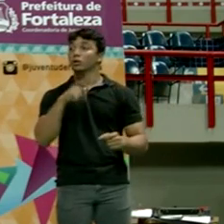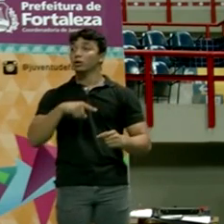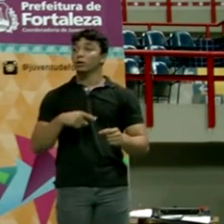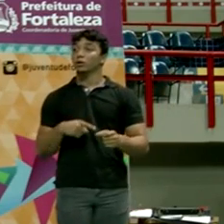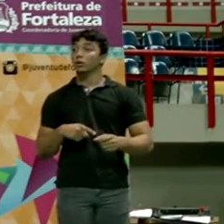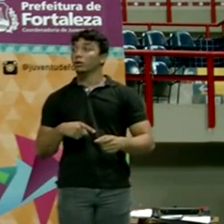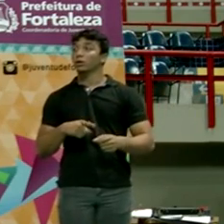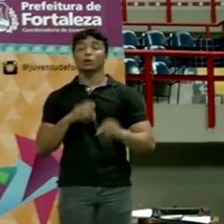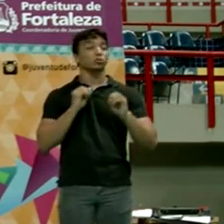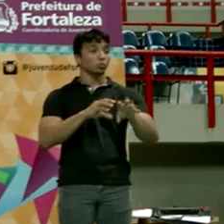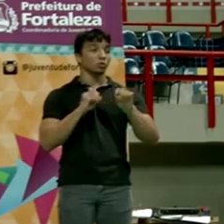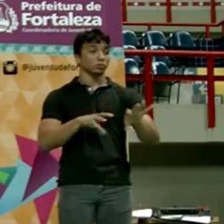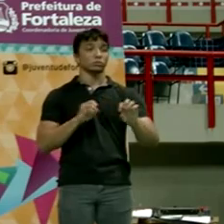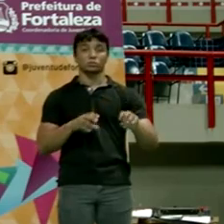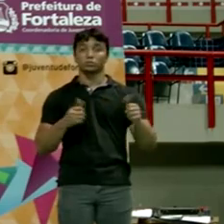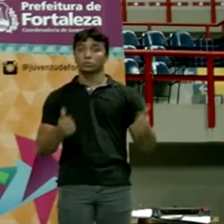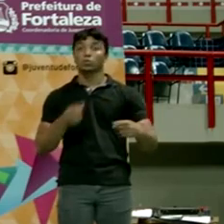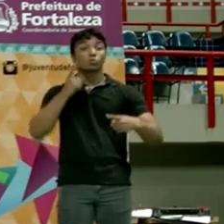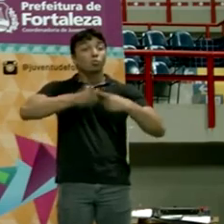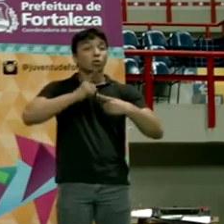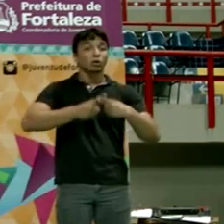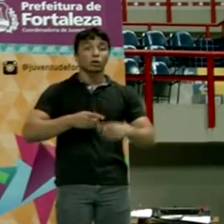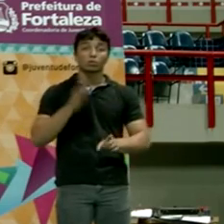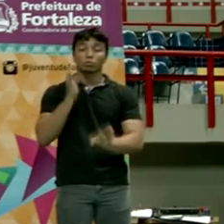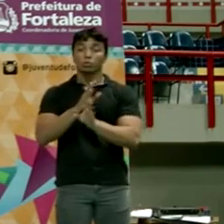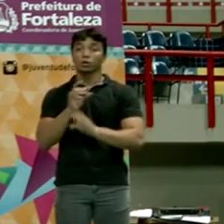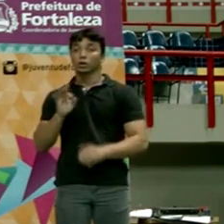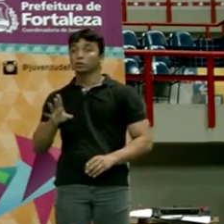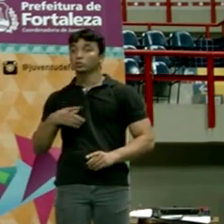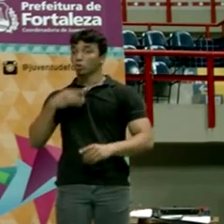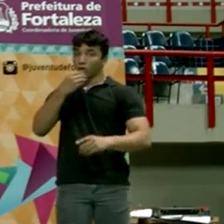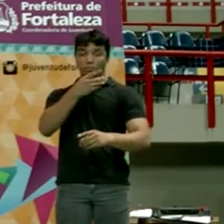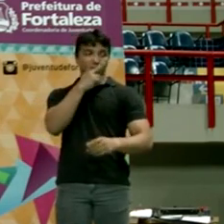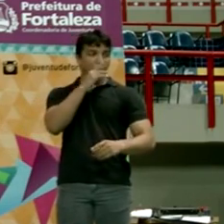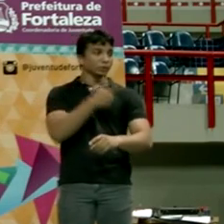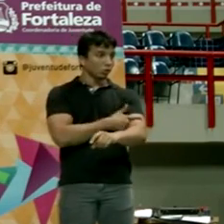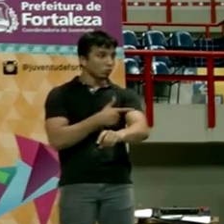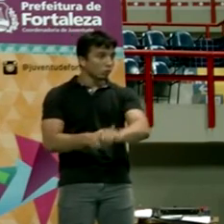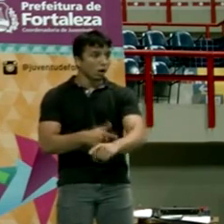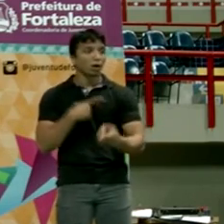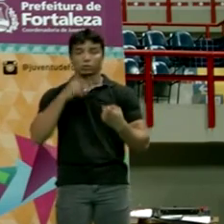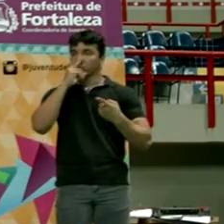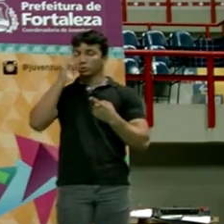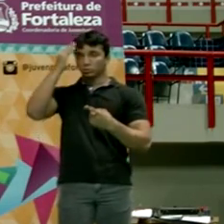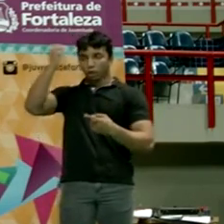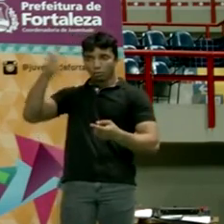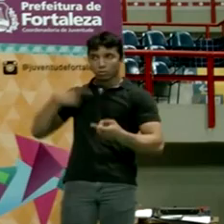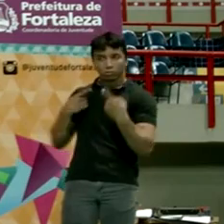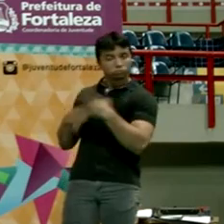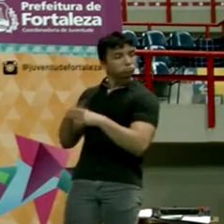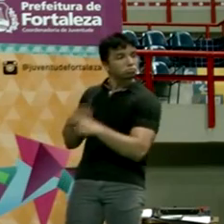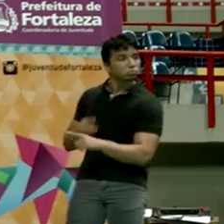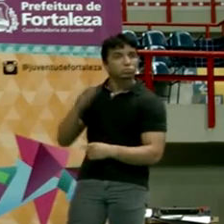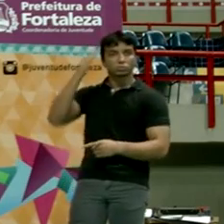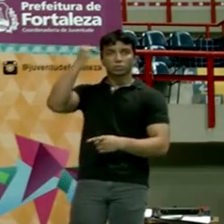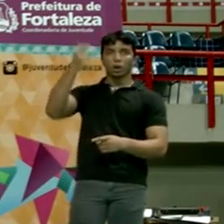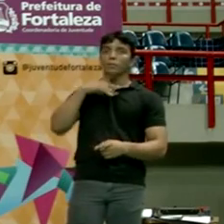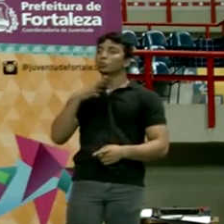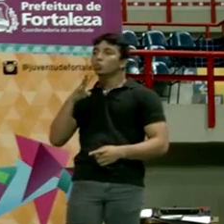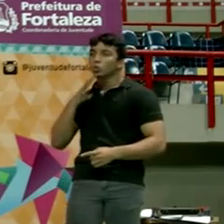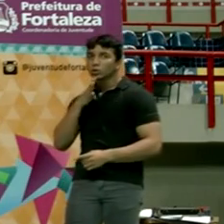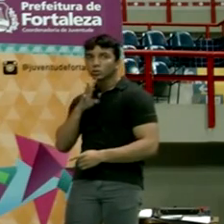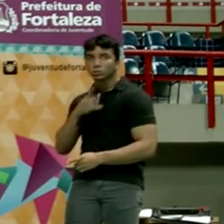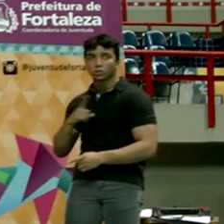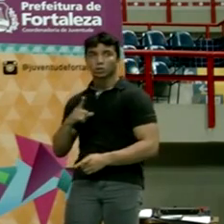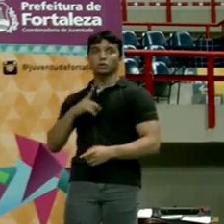em educação. Por quê? Porque somente um povo educado, crítico, com